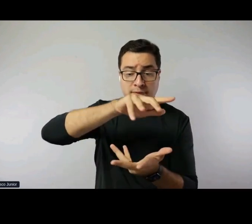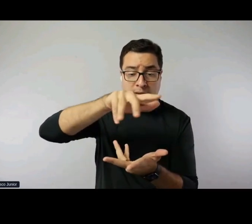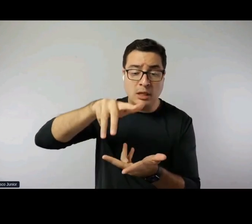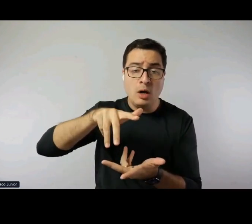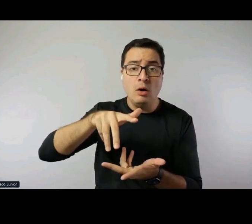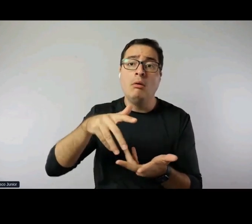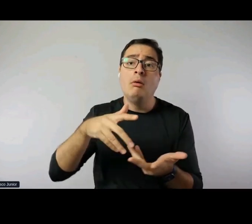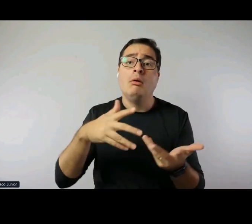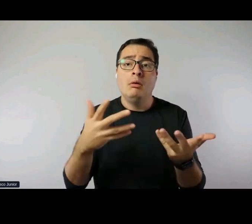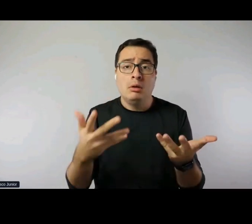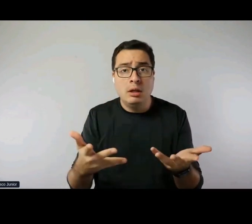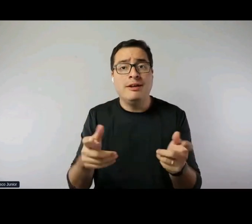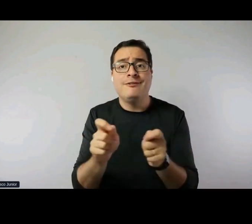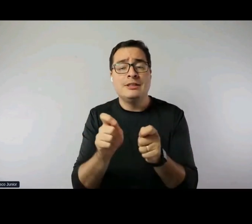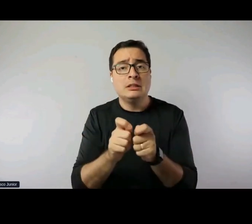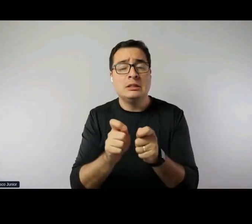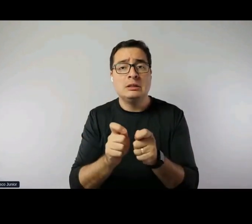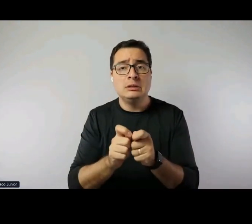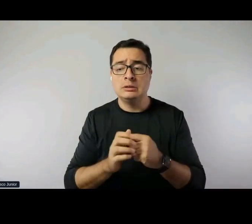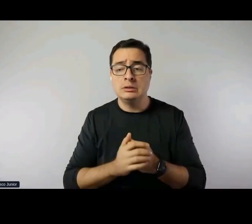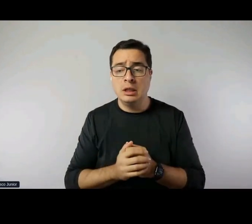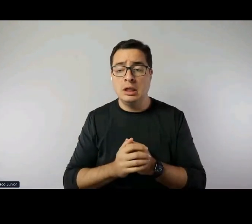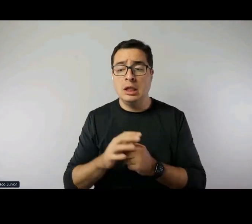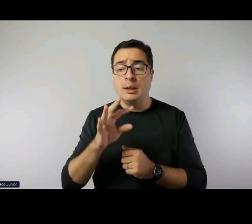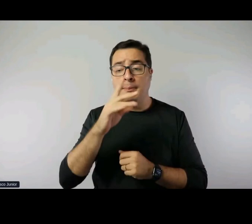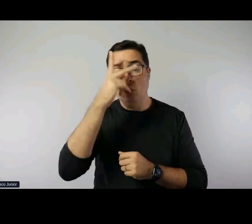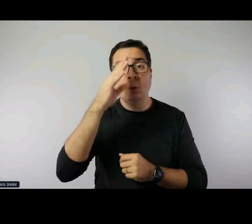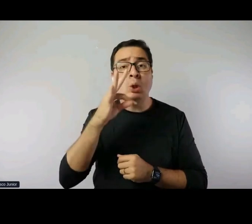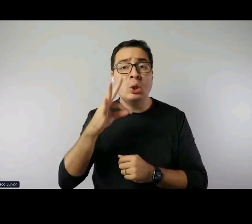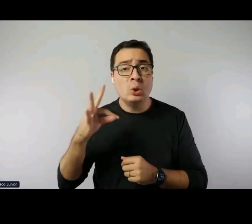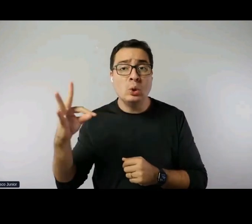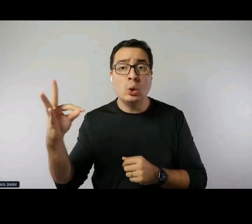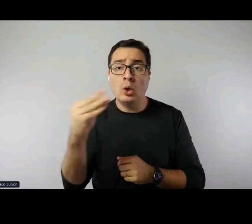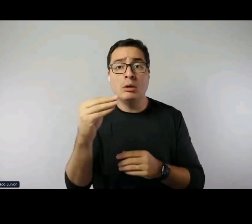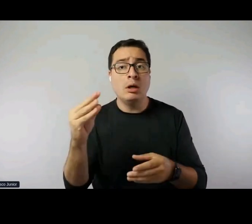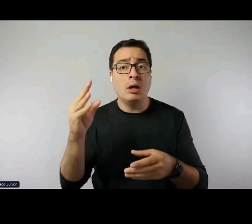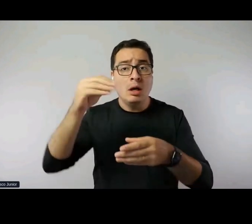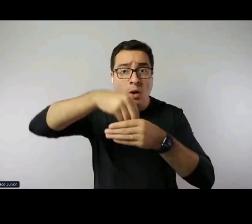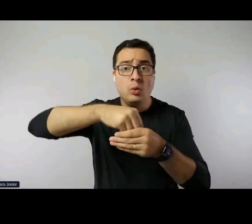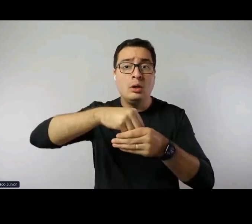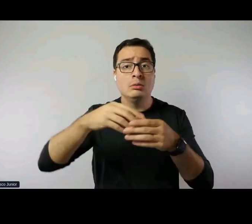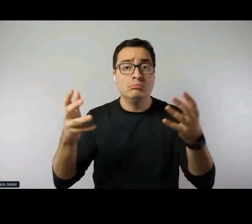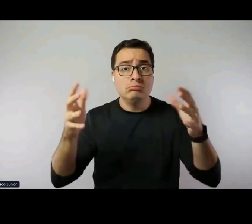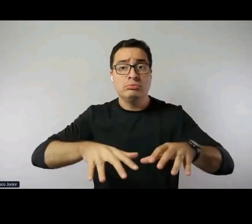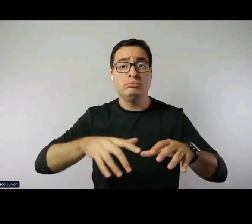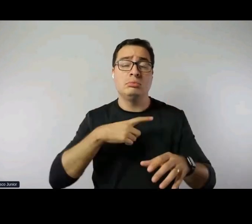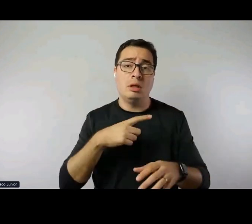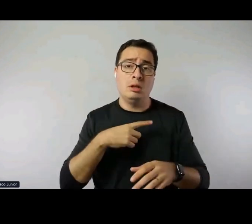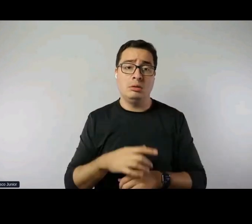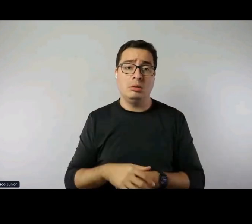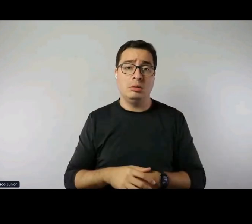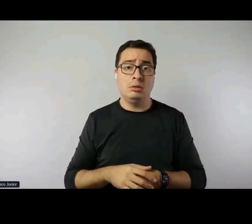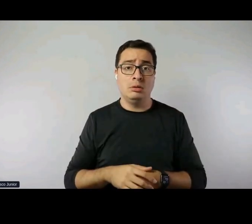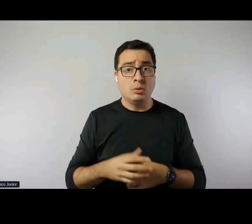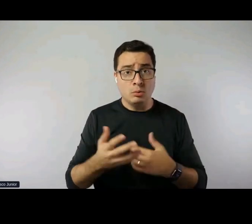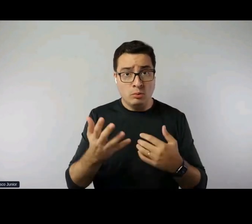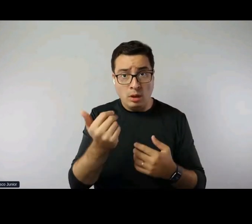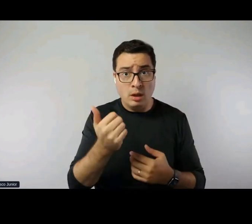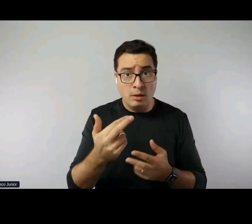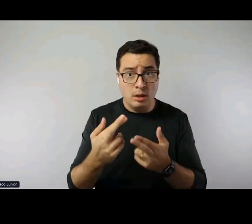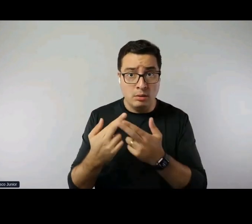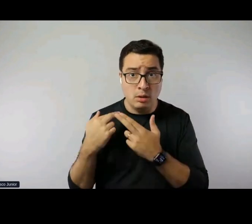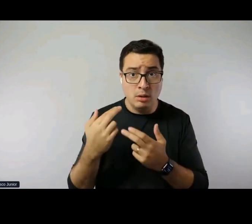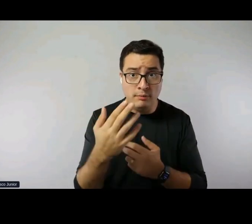realmente fazer com que todas as pessoas estejam incluídas. Se não querem ser chamadas à